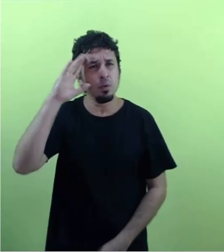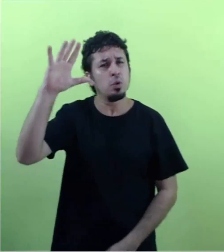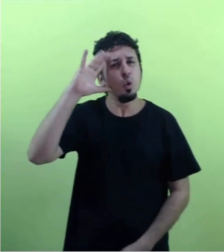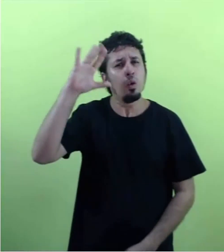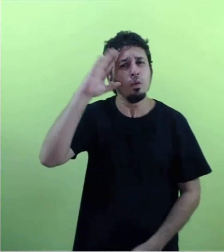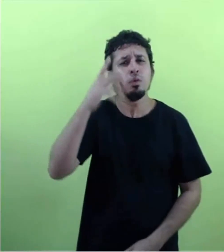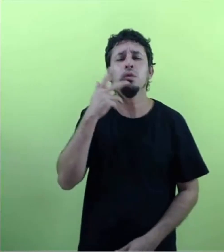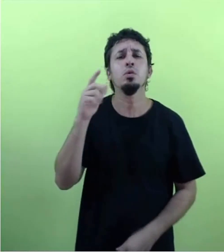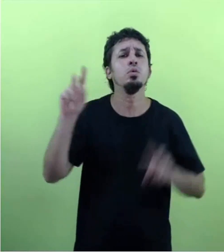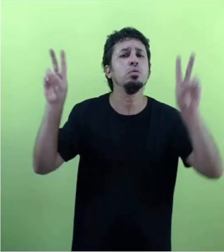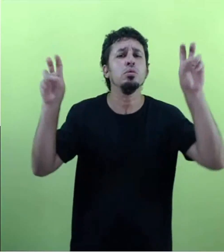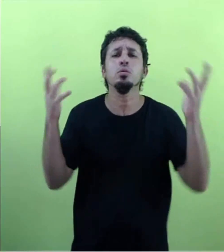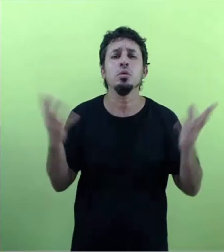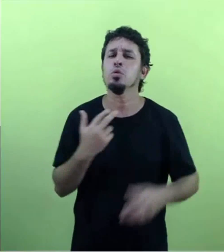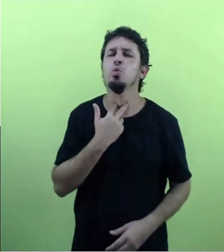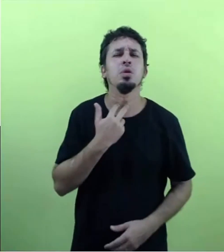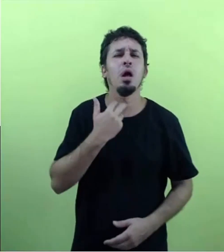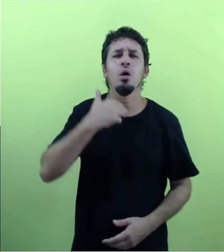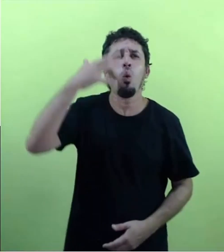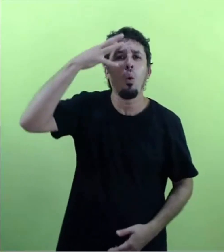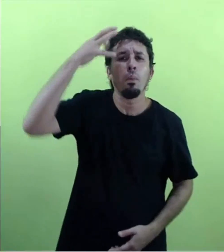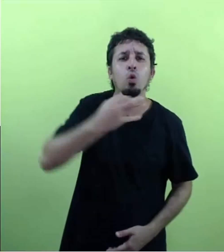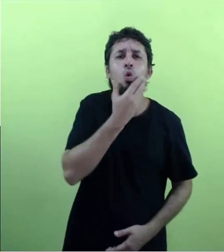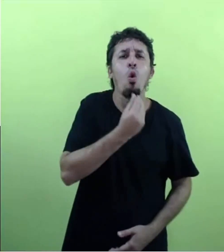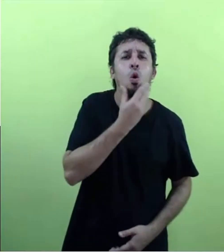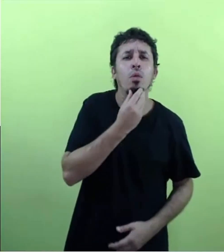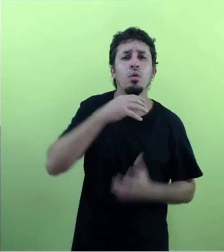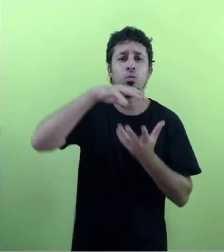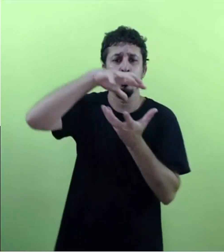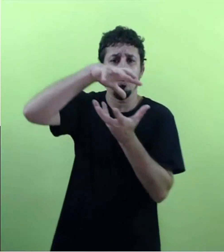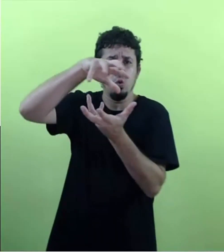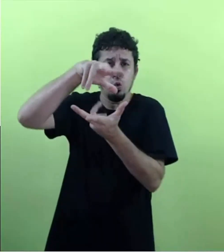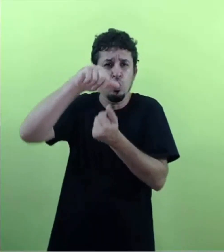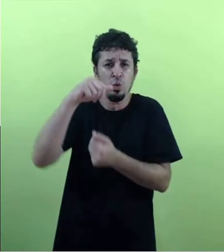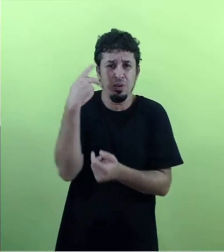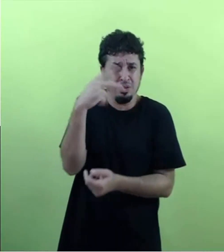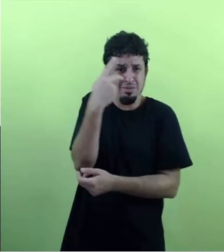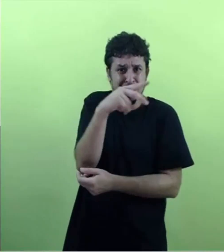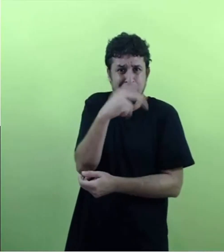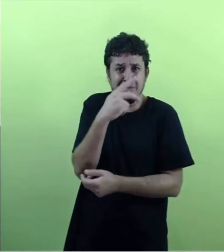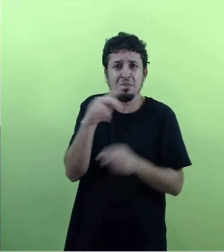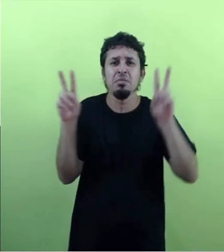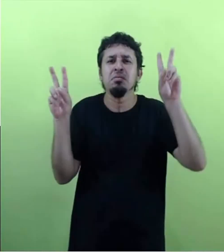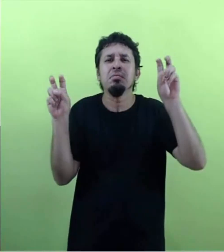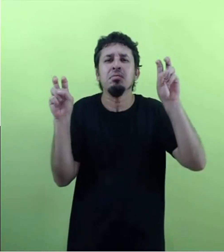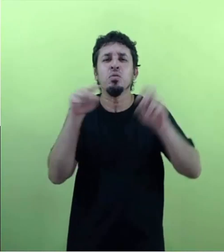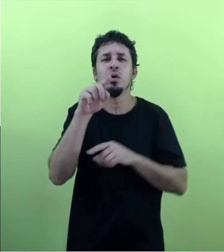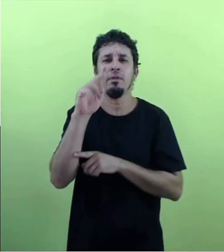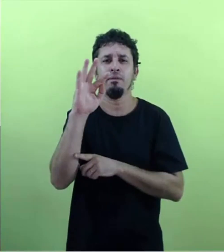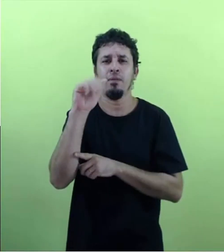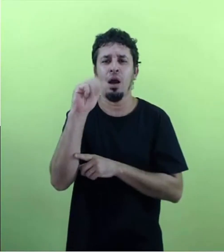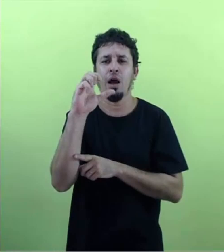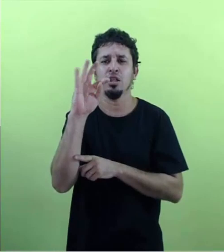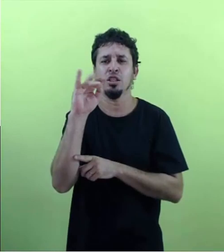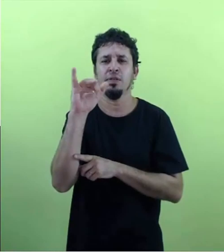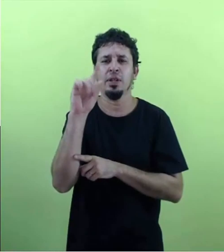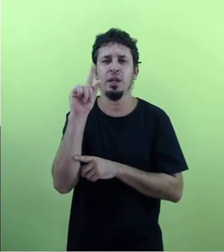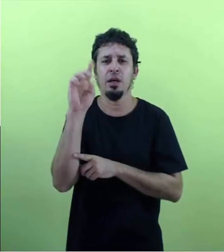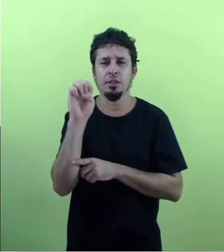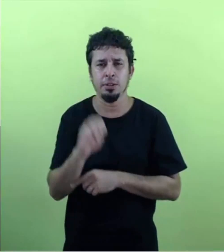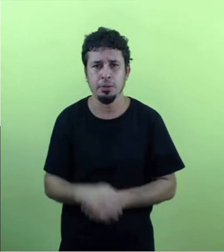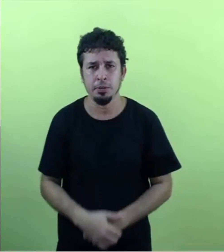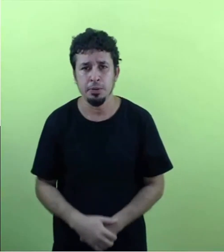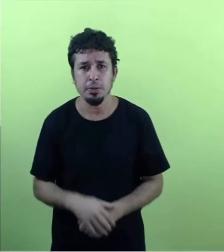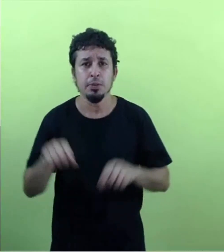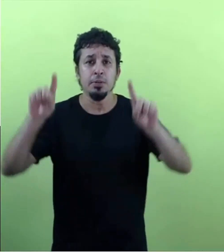filosofia transcendental, onde expôs que não se possa compreender o homem e o mundo de outra maneira senão a partir